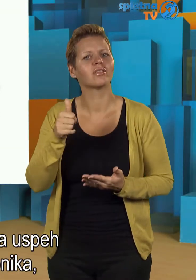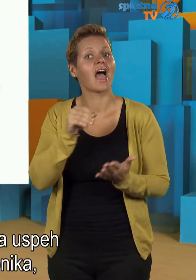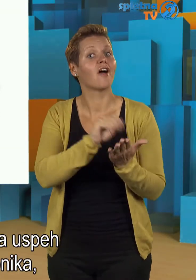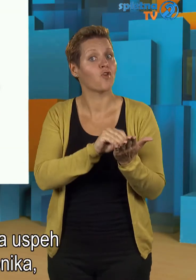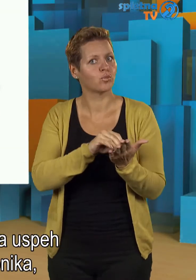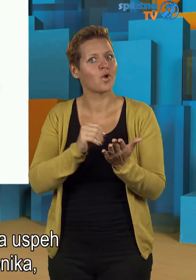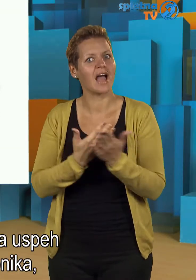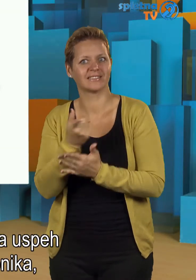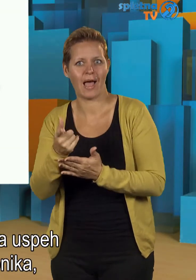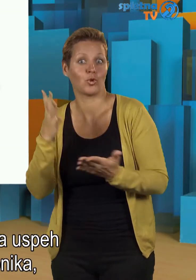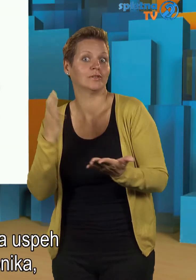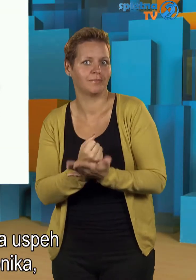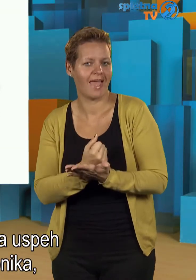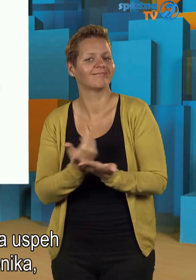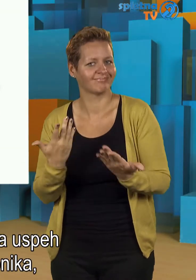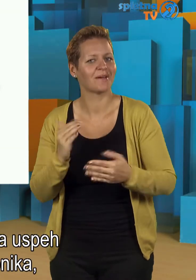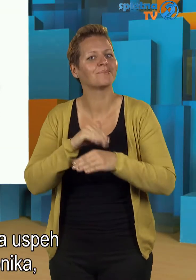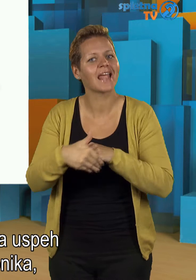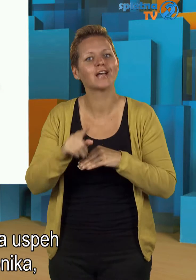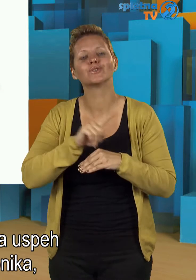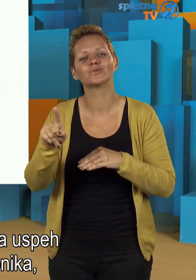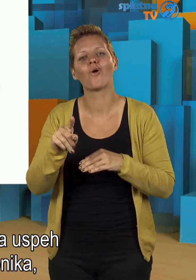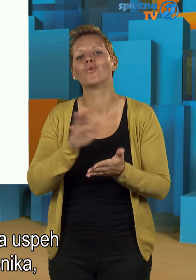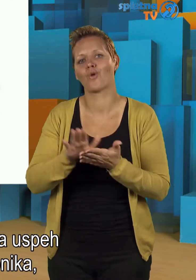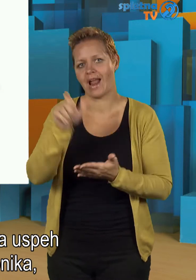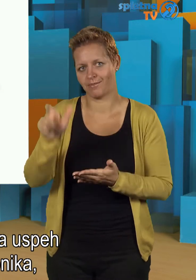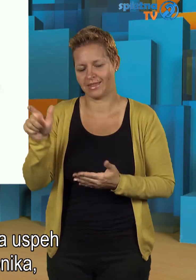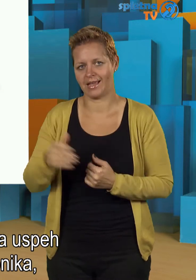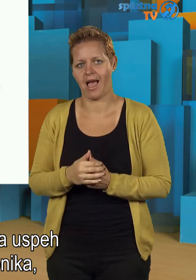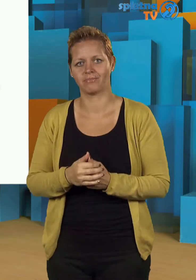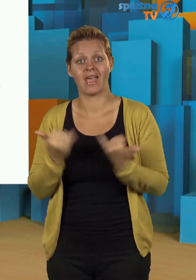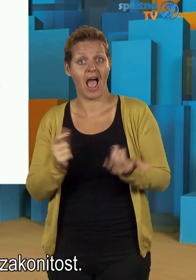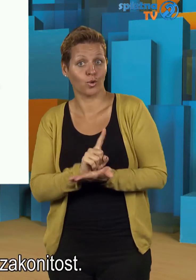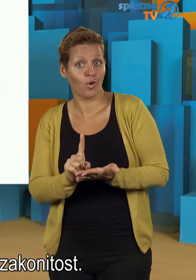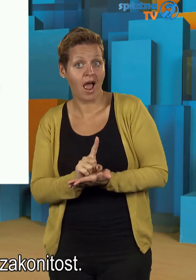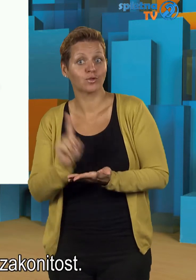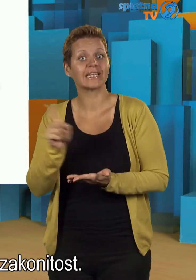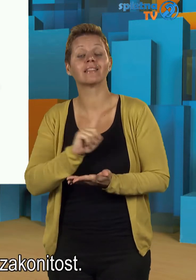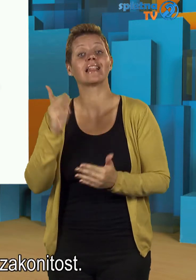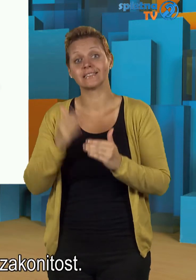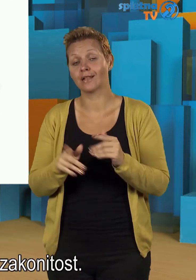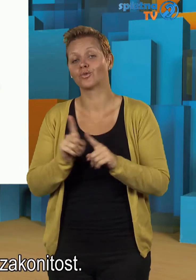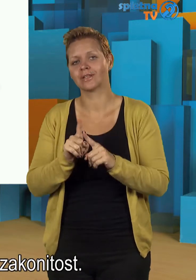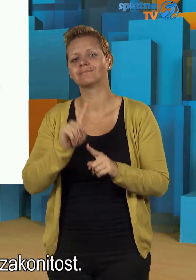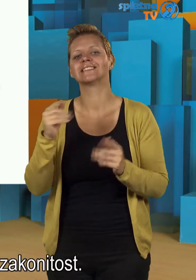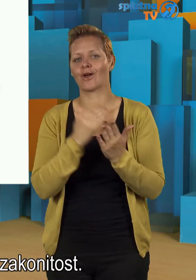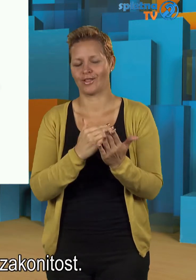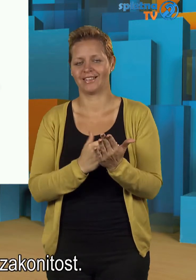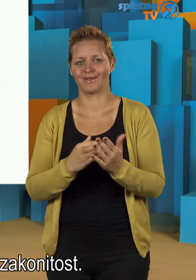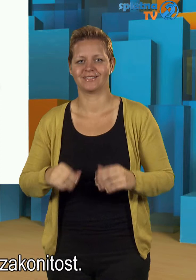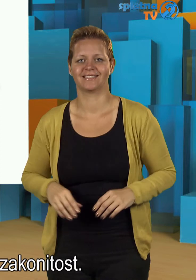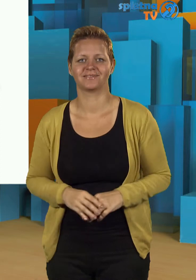Pravijo, da je formula za uspeh prijaznost do uporabnika, aktualnost in nenazadnje zakonitost.